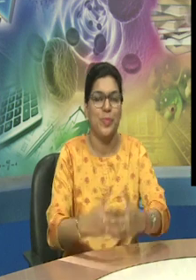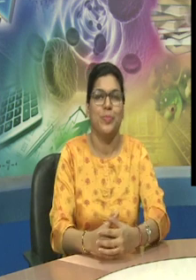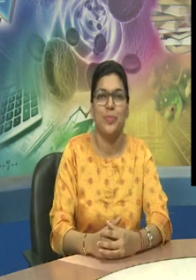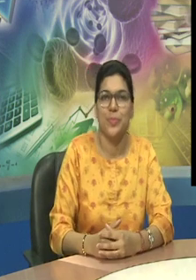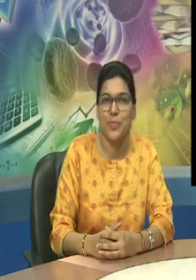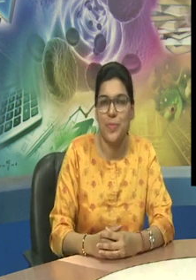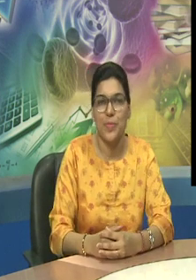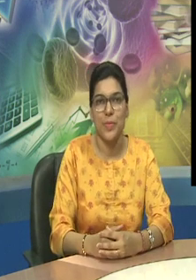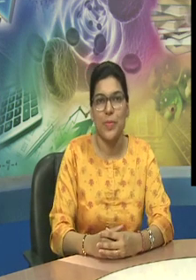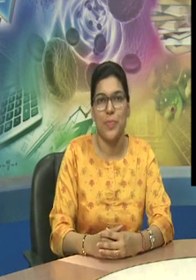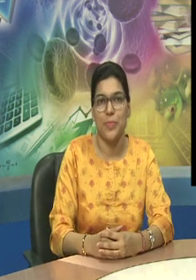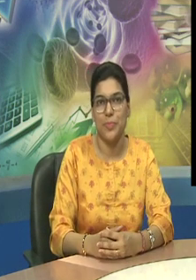वास नजर आता है।